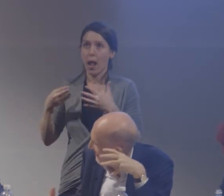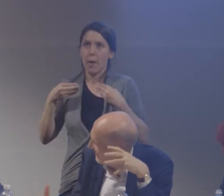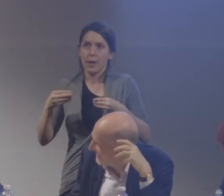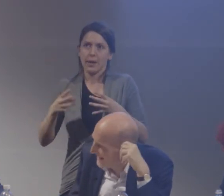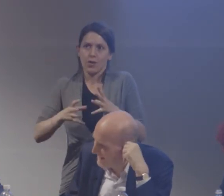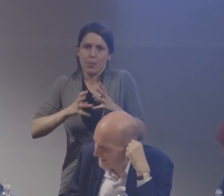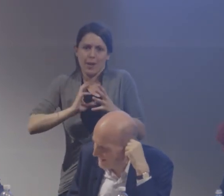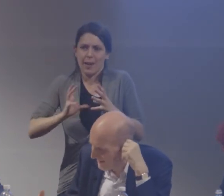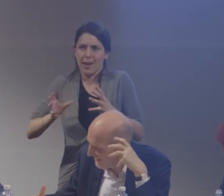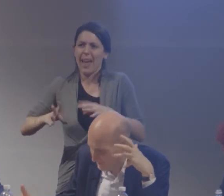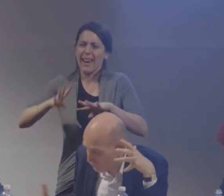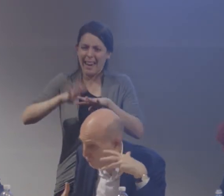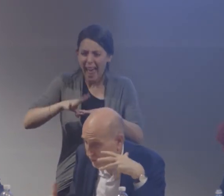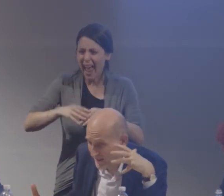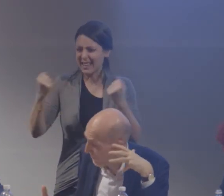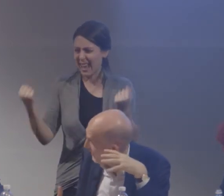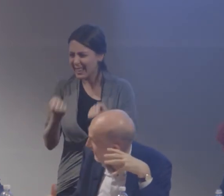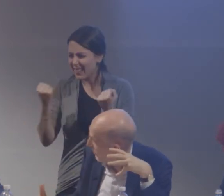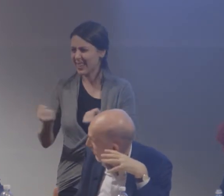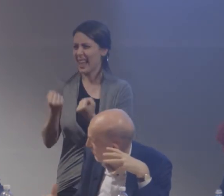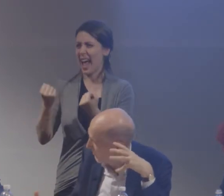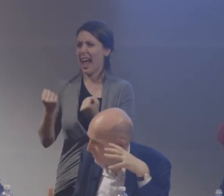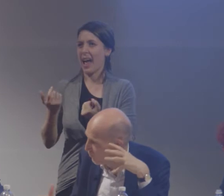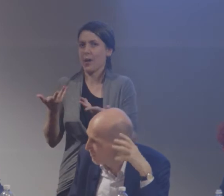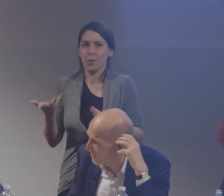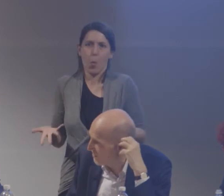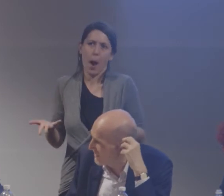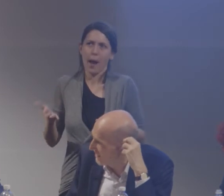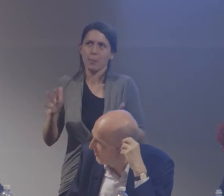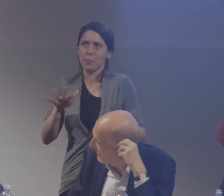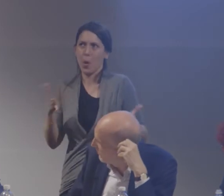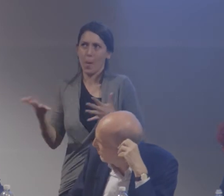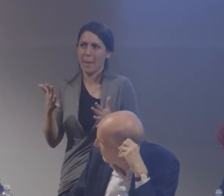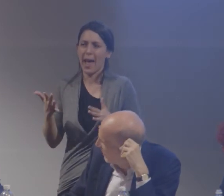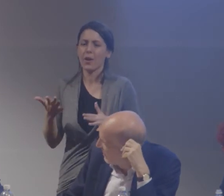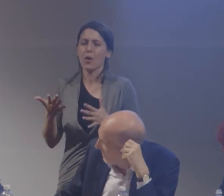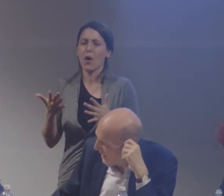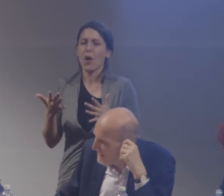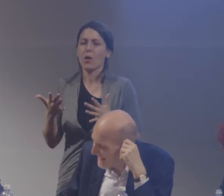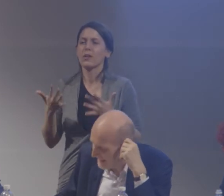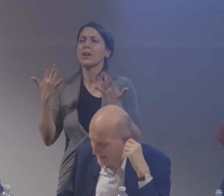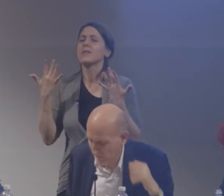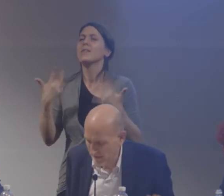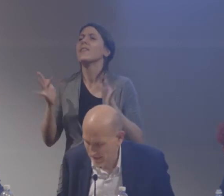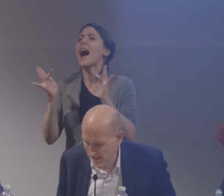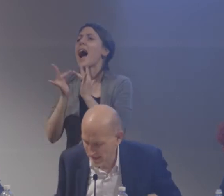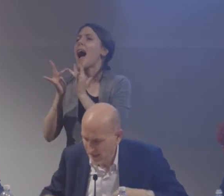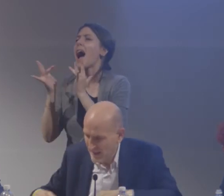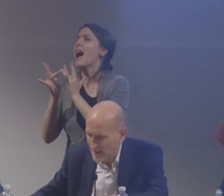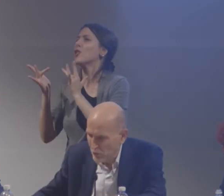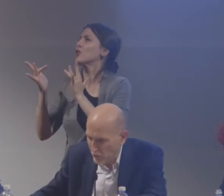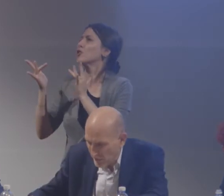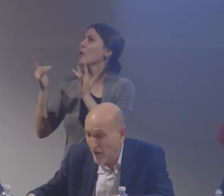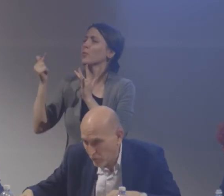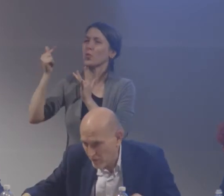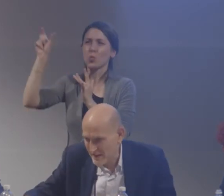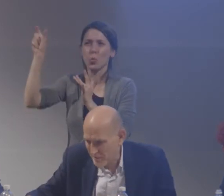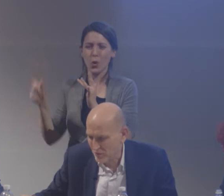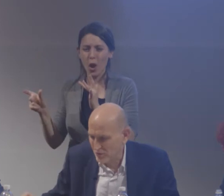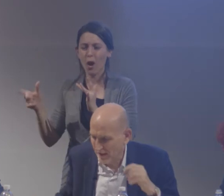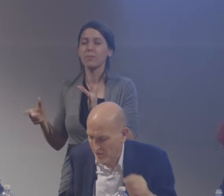cose, di reti, di attività. Quelle rappresentate qua più o meno tutte sono state in qualche modo abitate dalla presenza di Duilio De